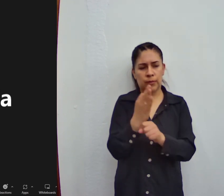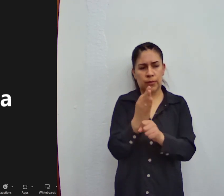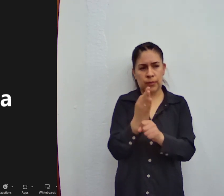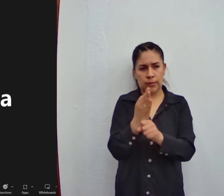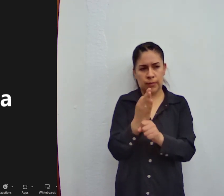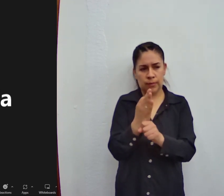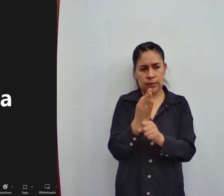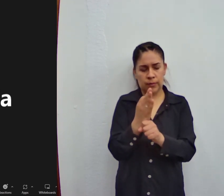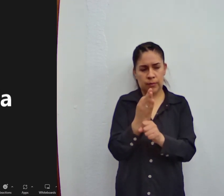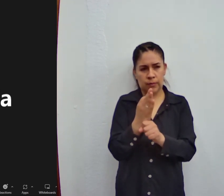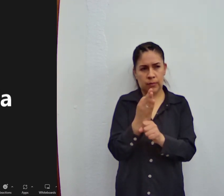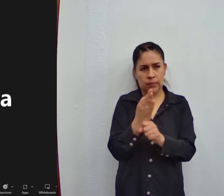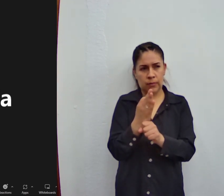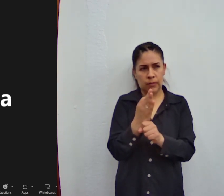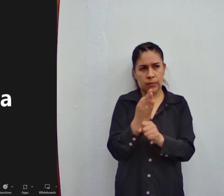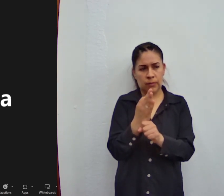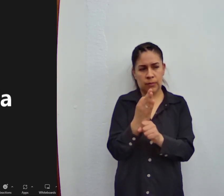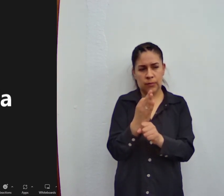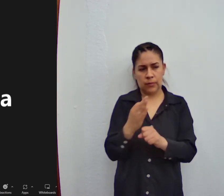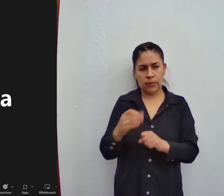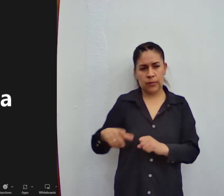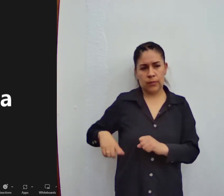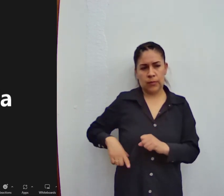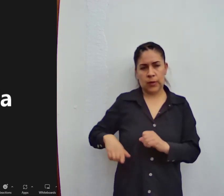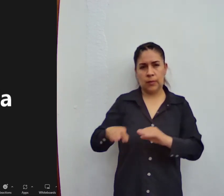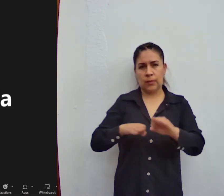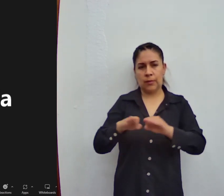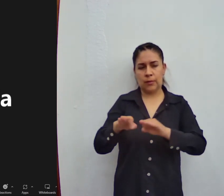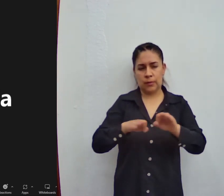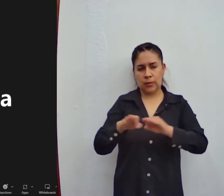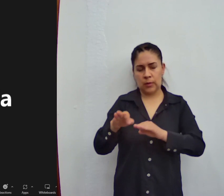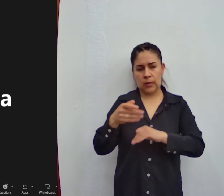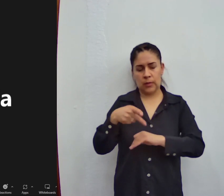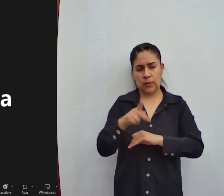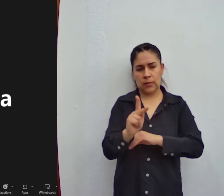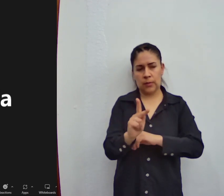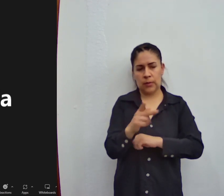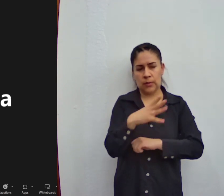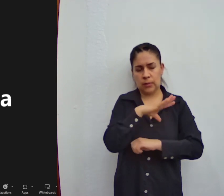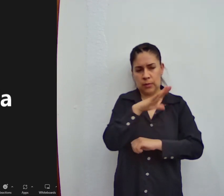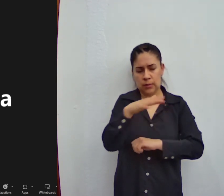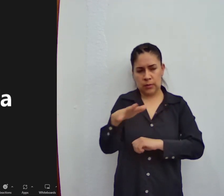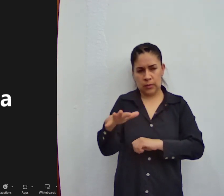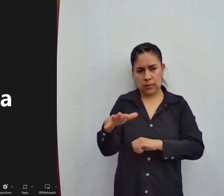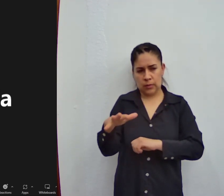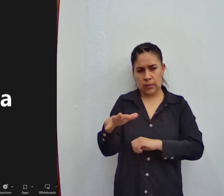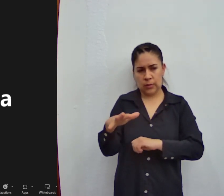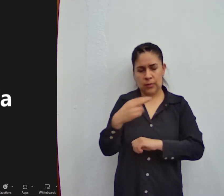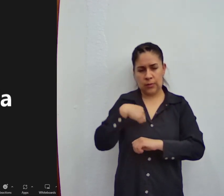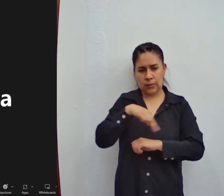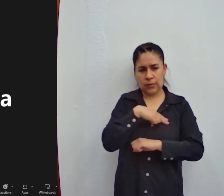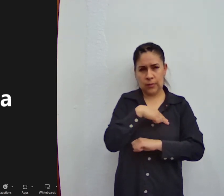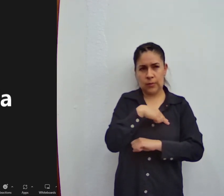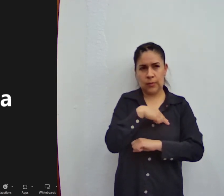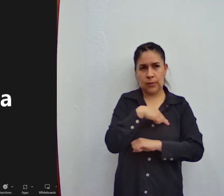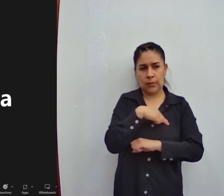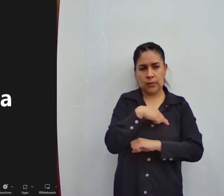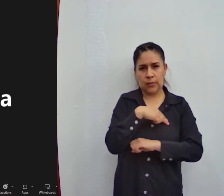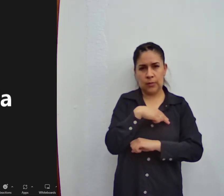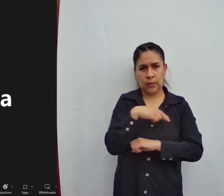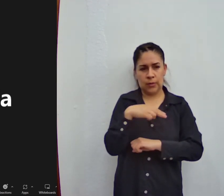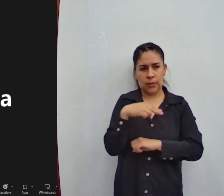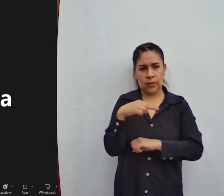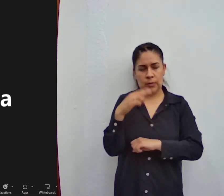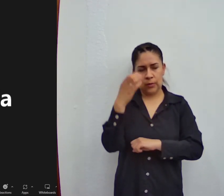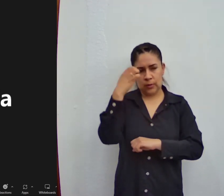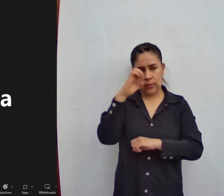que dentro de todas las experiencias que hemos tenido, lo que se necesita, y escuchando a los compañeros que han estado